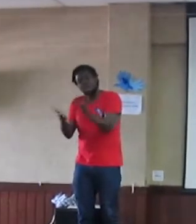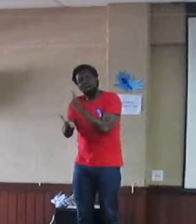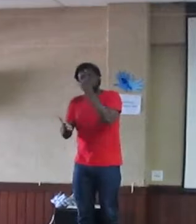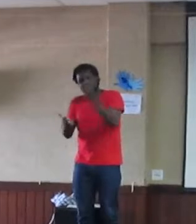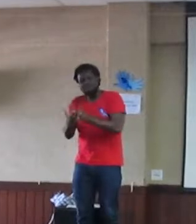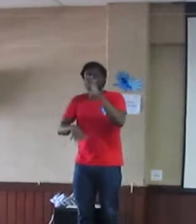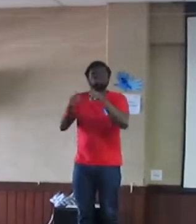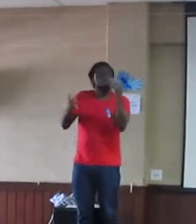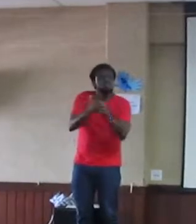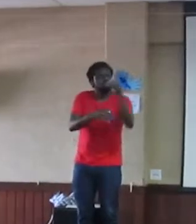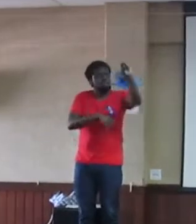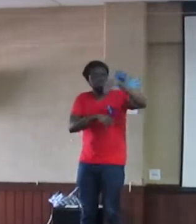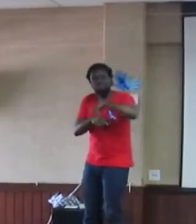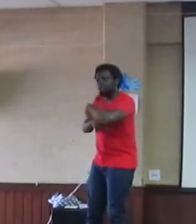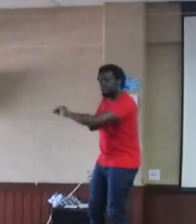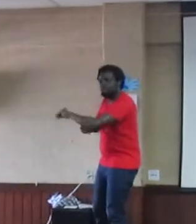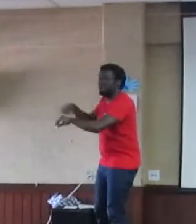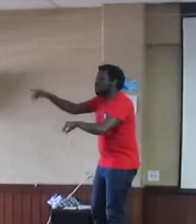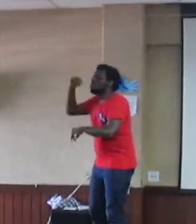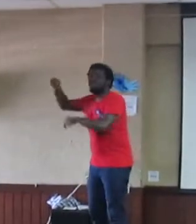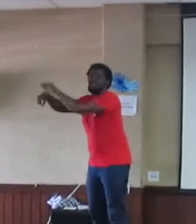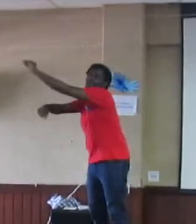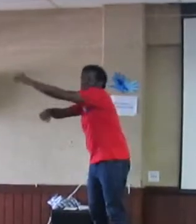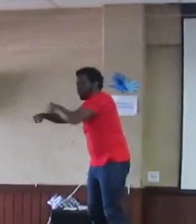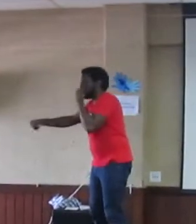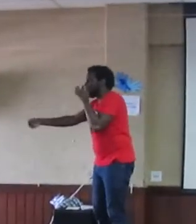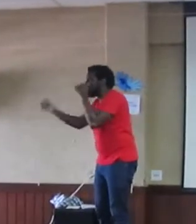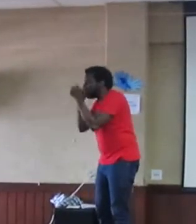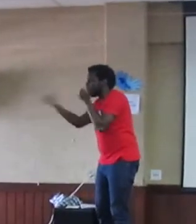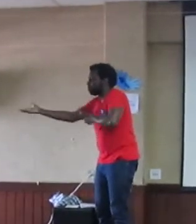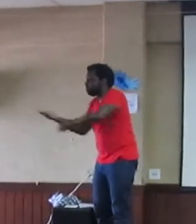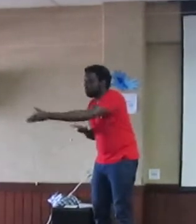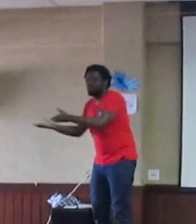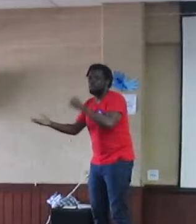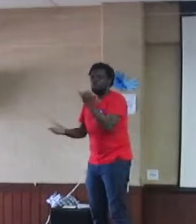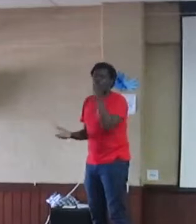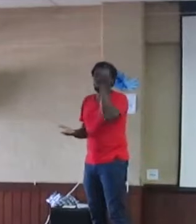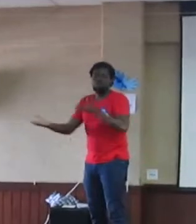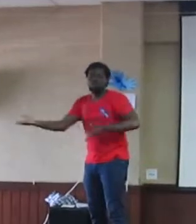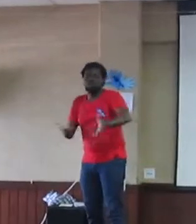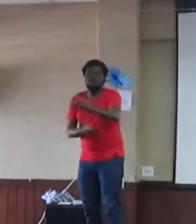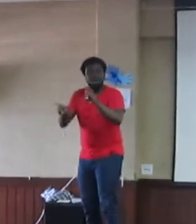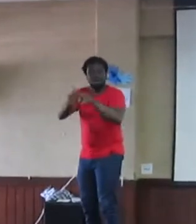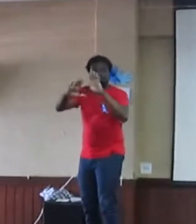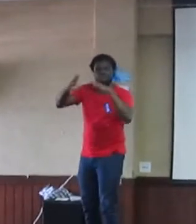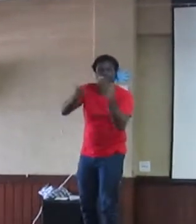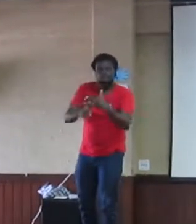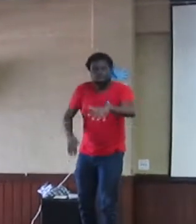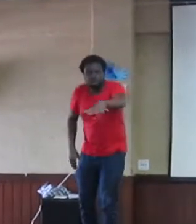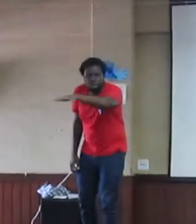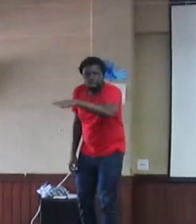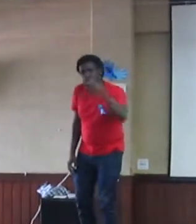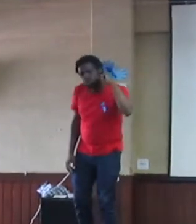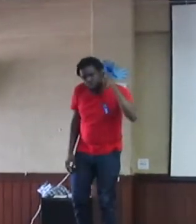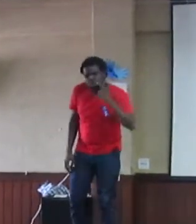muitas coisas e me passa. Mas os surdos que não têm essa oportunidade, como é que fica? Como é que fica essa interatividade? É